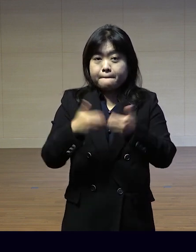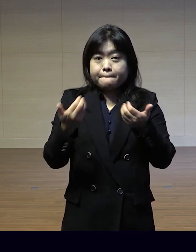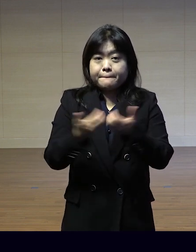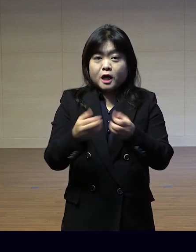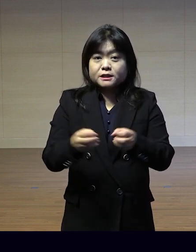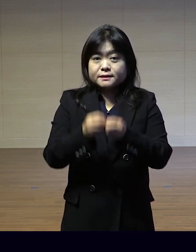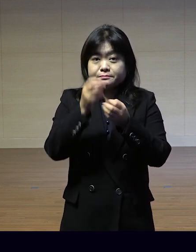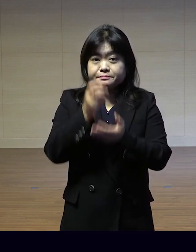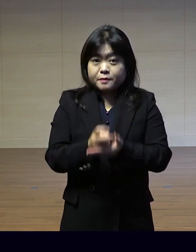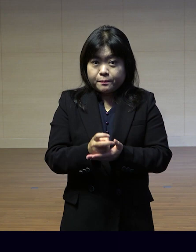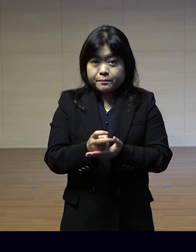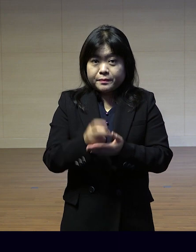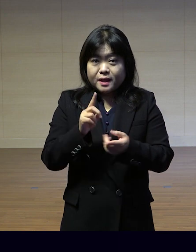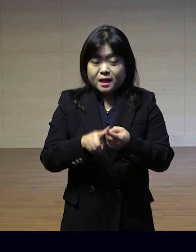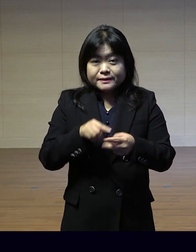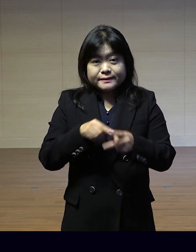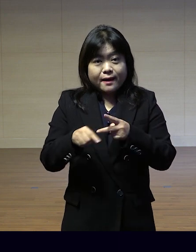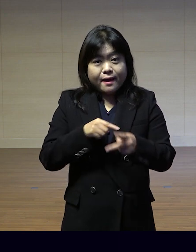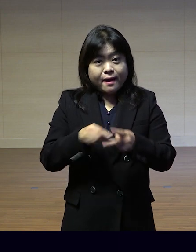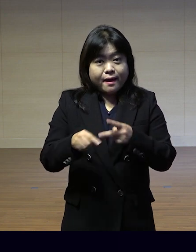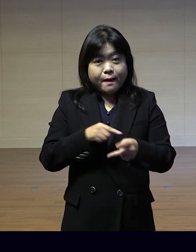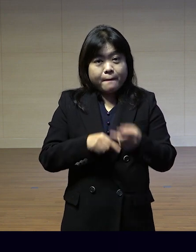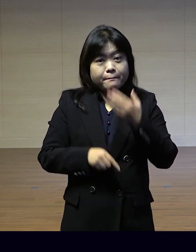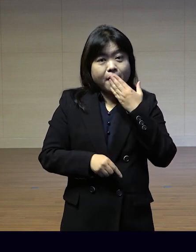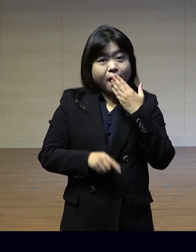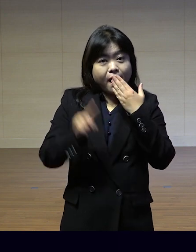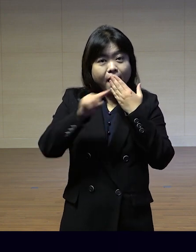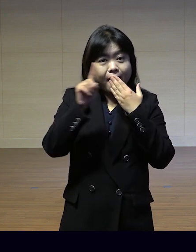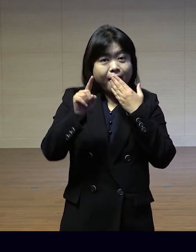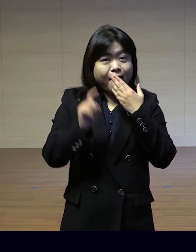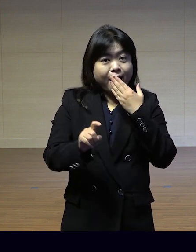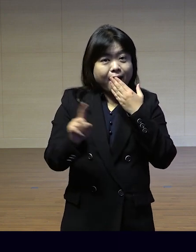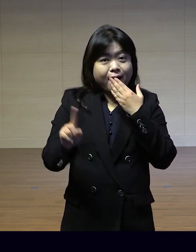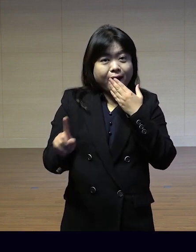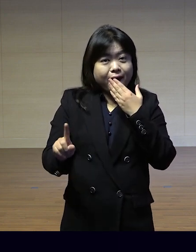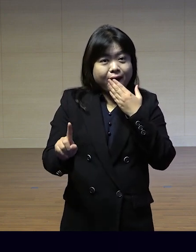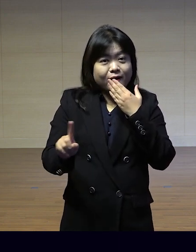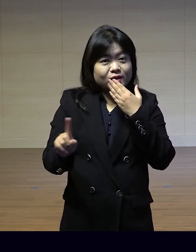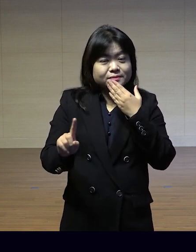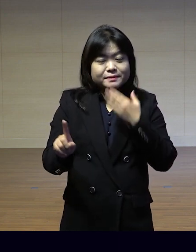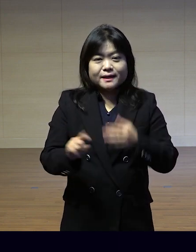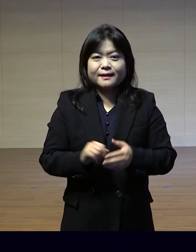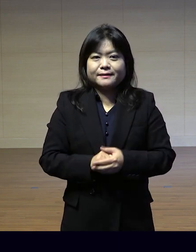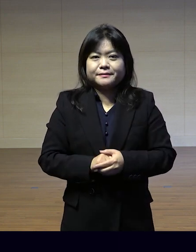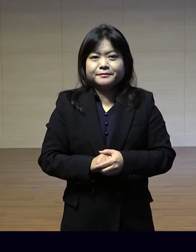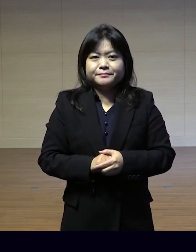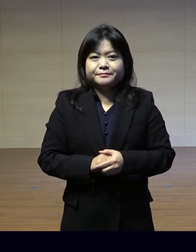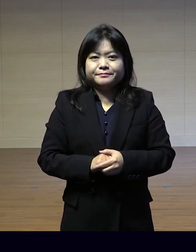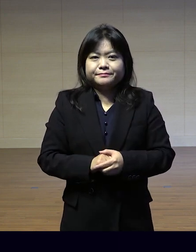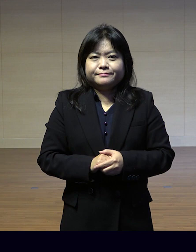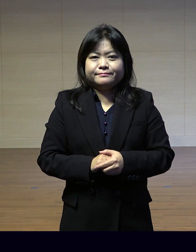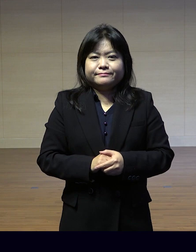것에 대한 이해도를 좀 높였는지 어땠는지 모르겠습니다. 어떻습니까?